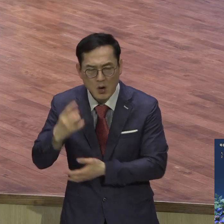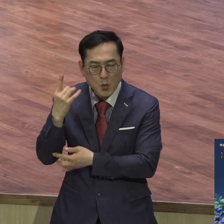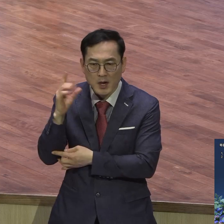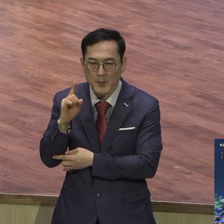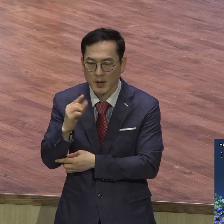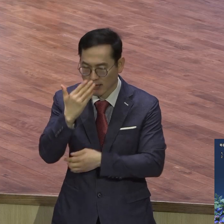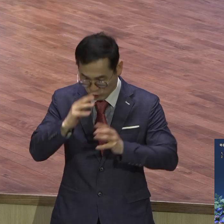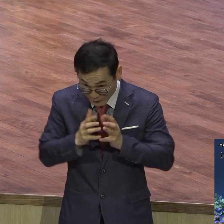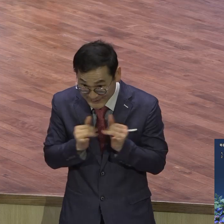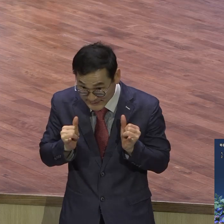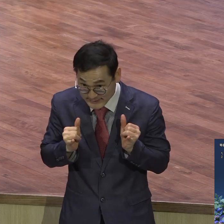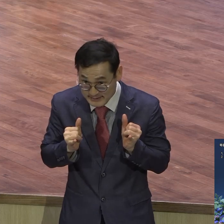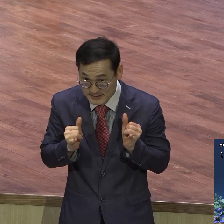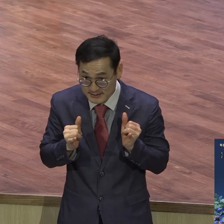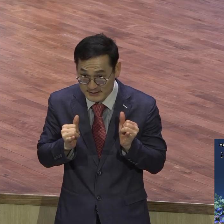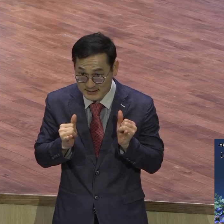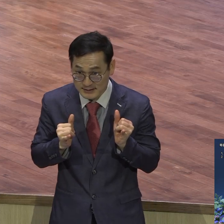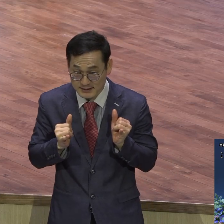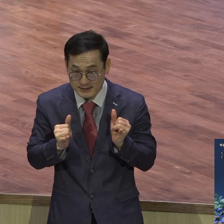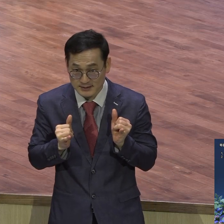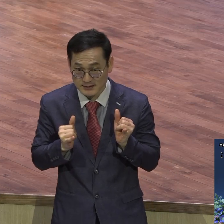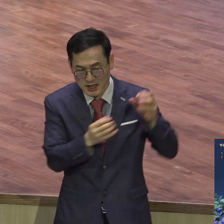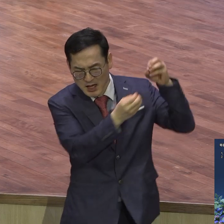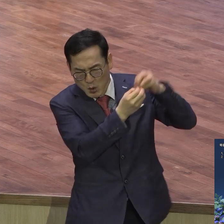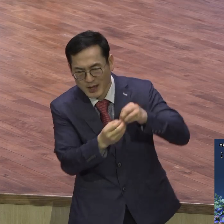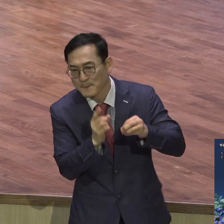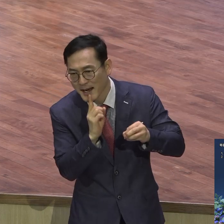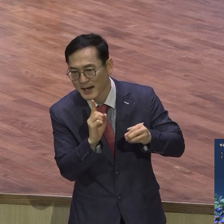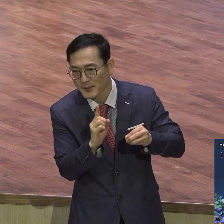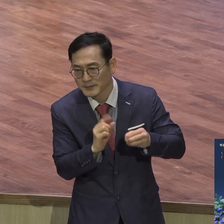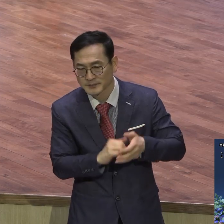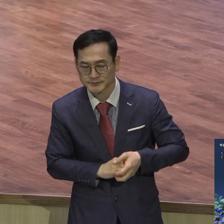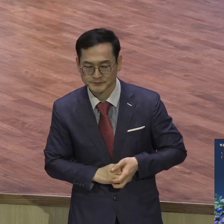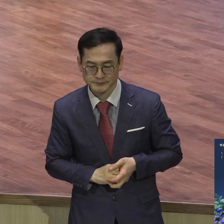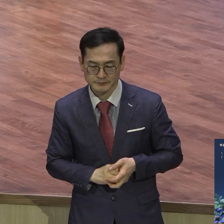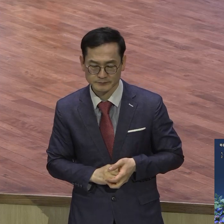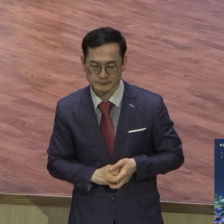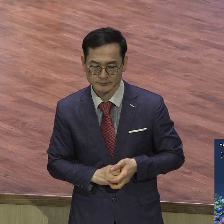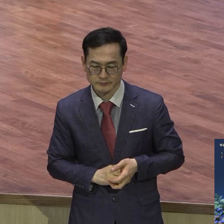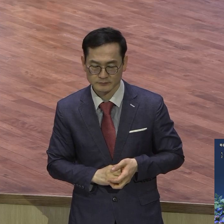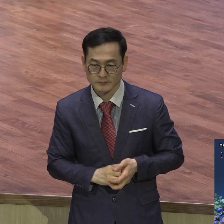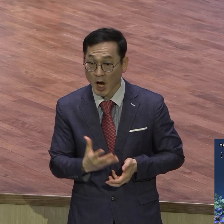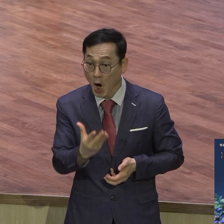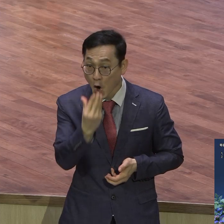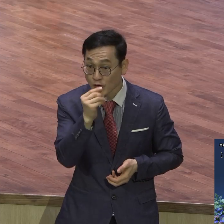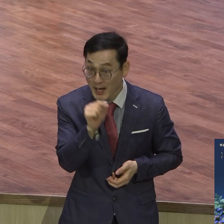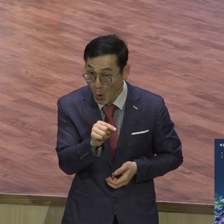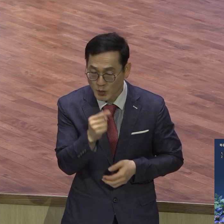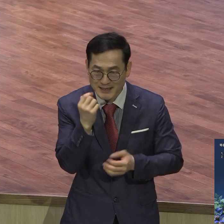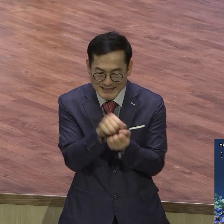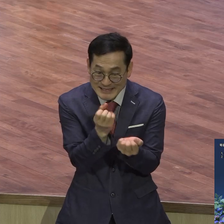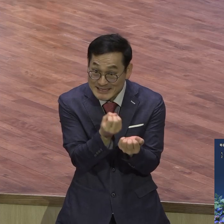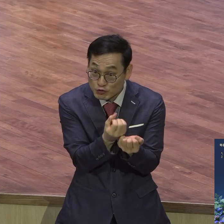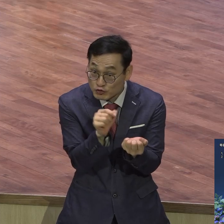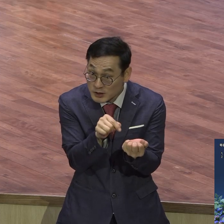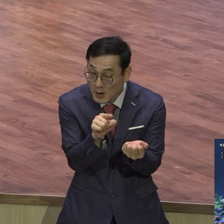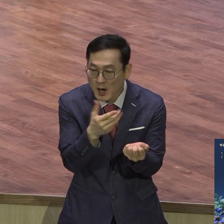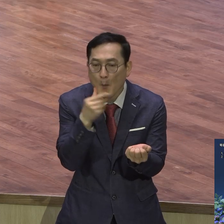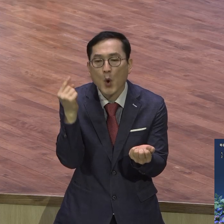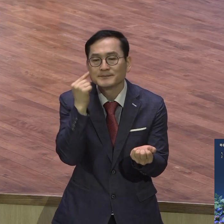유대 사람들의 격언이에요. 이 격언인데 예수님은 그대로 인용했어요. 여기서 거룩한 것과 진주는 예수님의